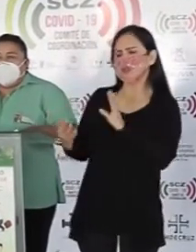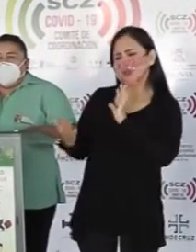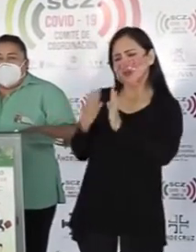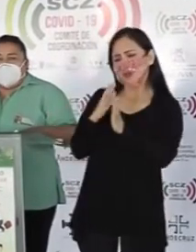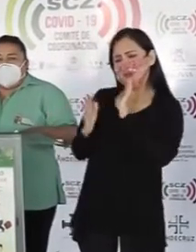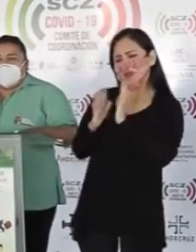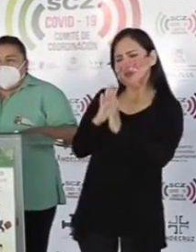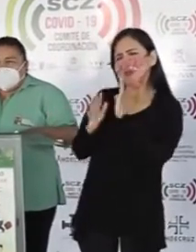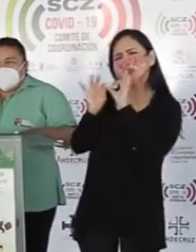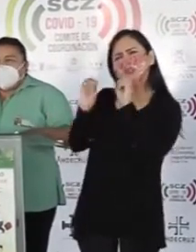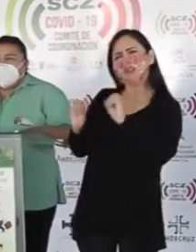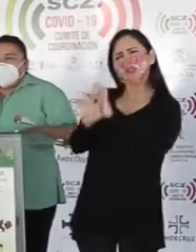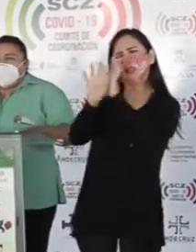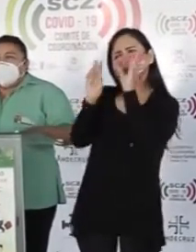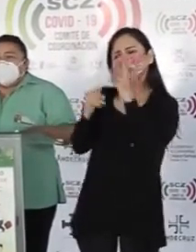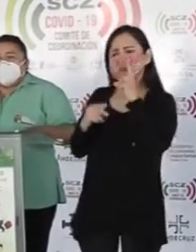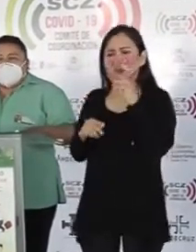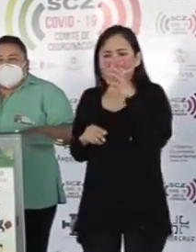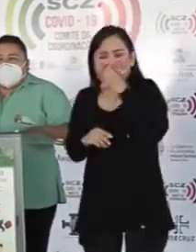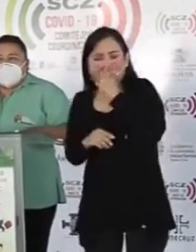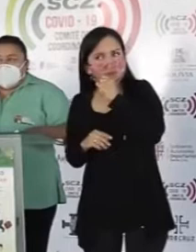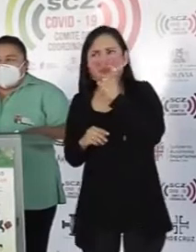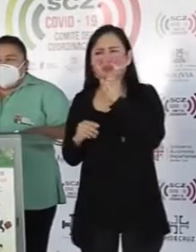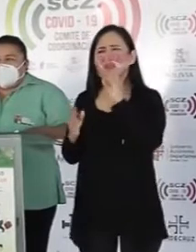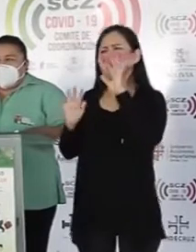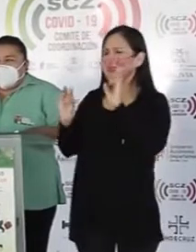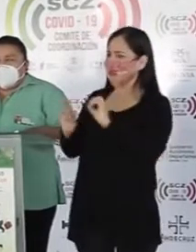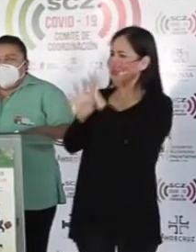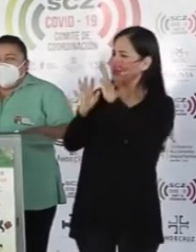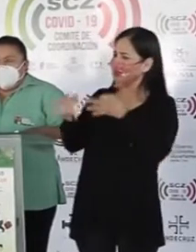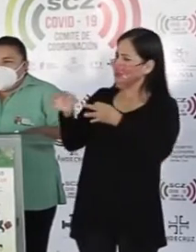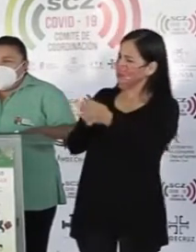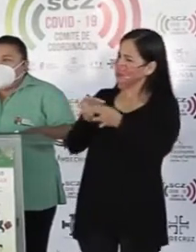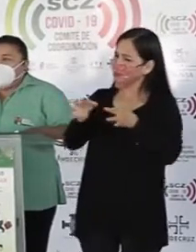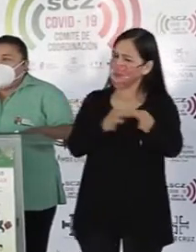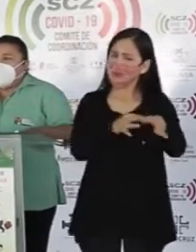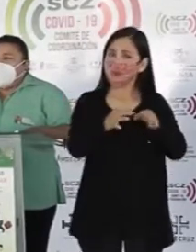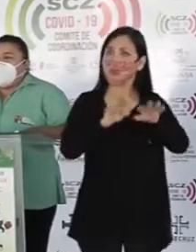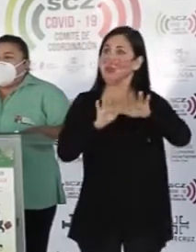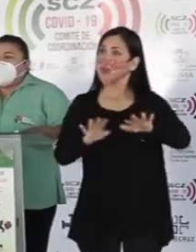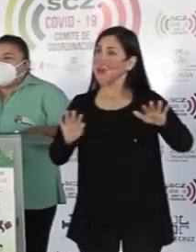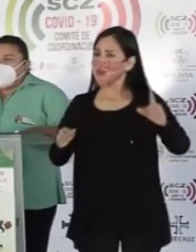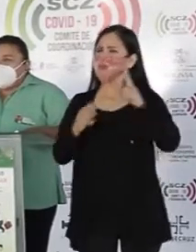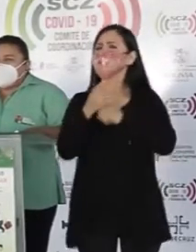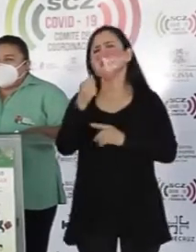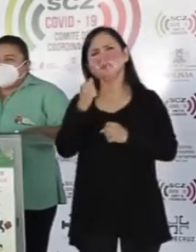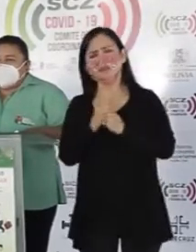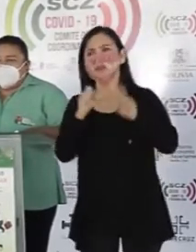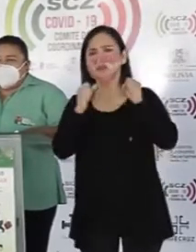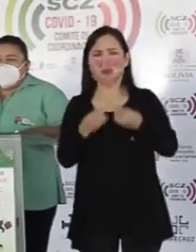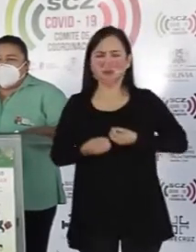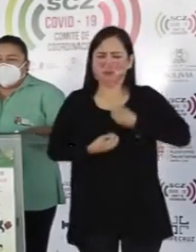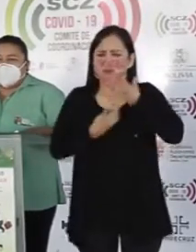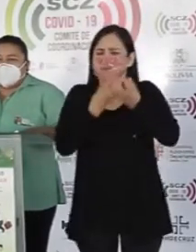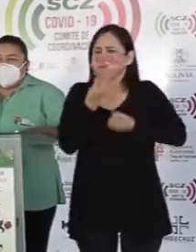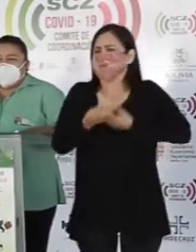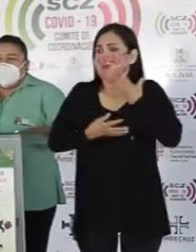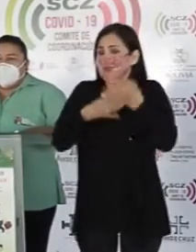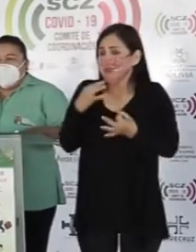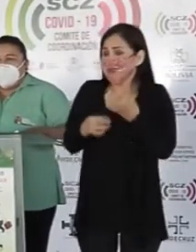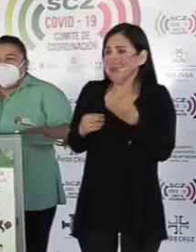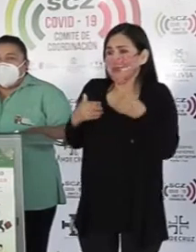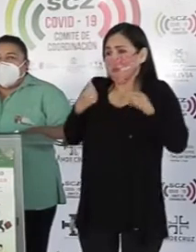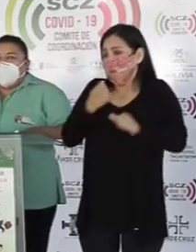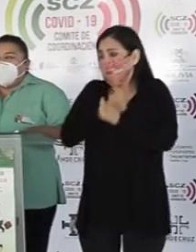en un lenguaje claro y de mucha confianza para que estos niños puedan contarles si se sienten en una situación